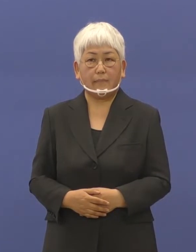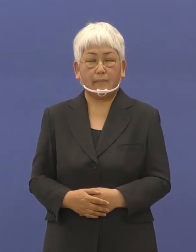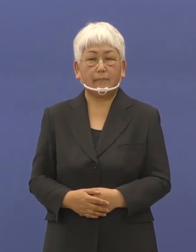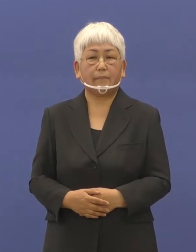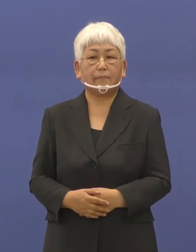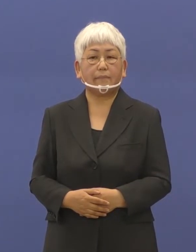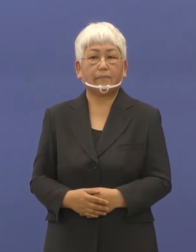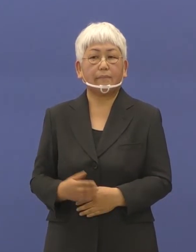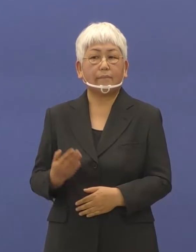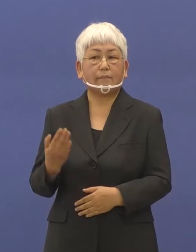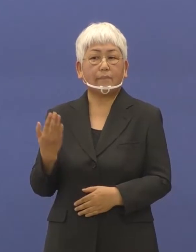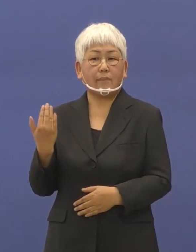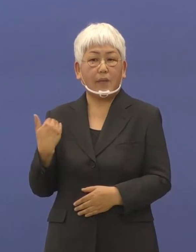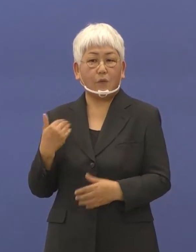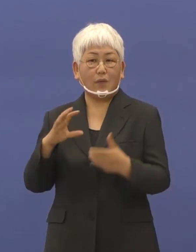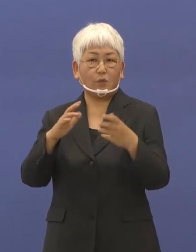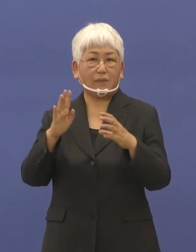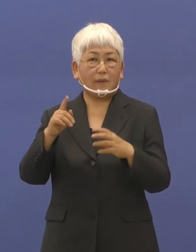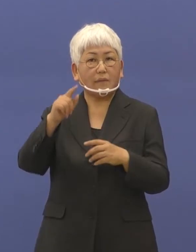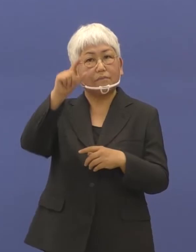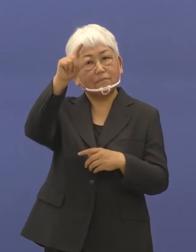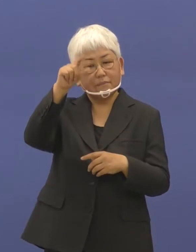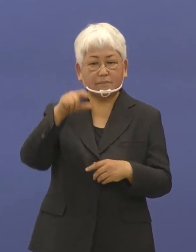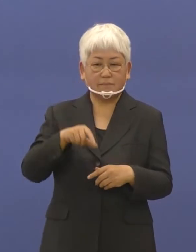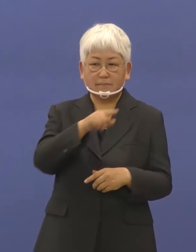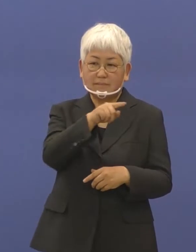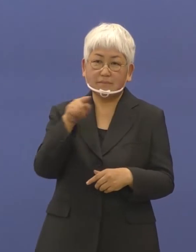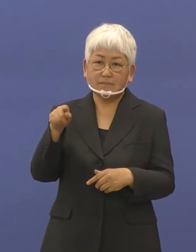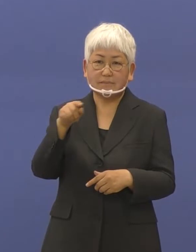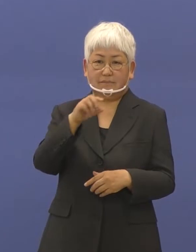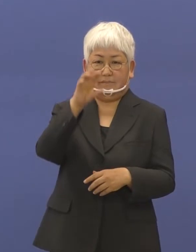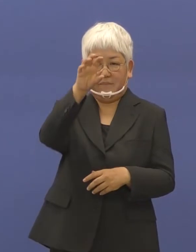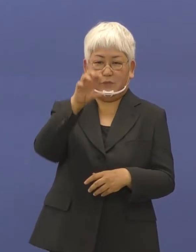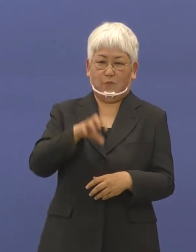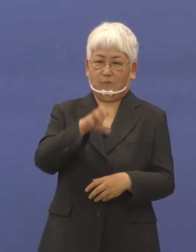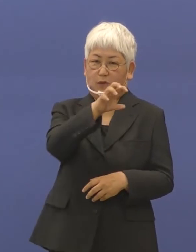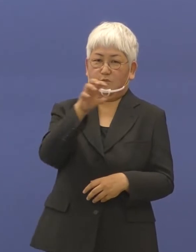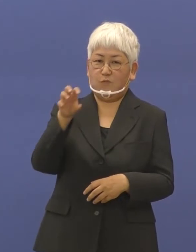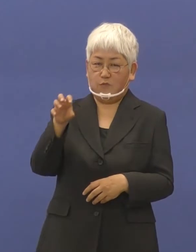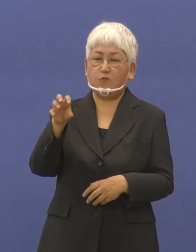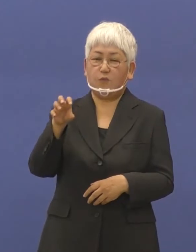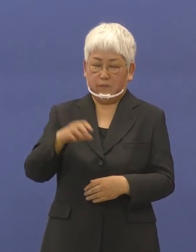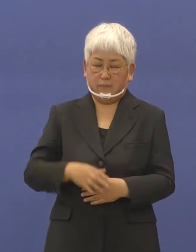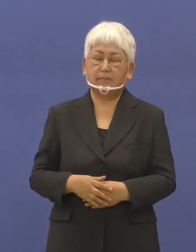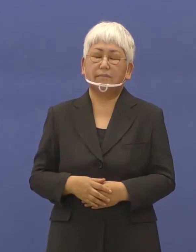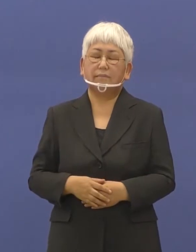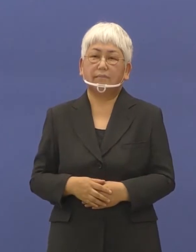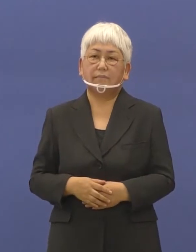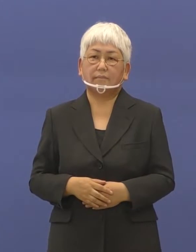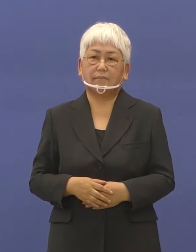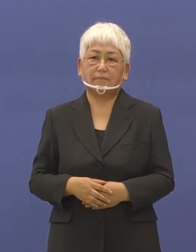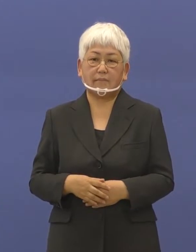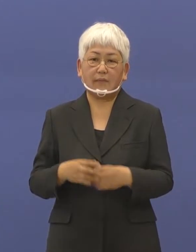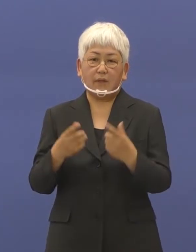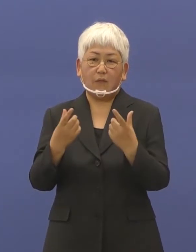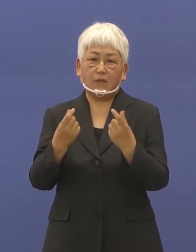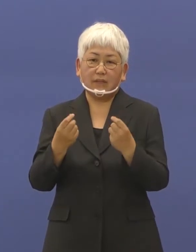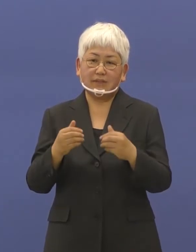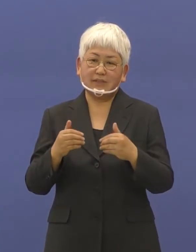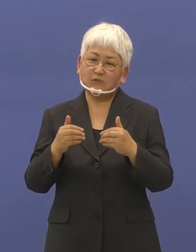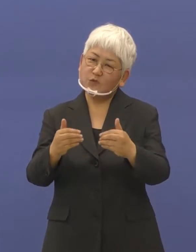岩手県東西南北内陸も沿岸もこう同じようにしていこうっていう